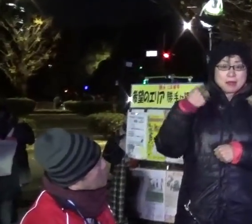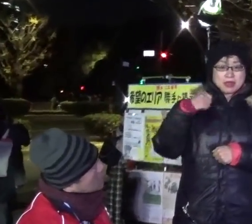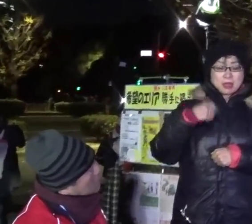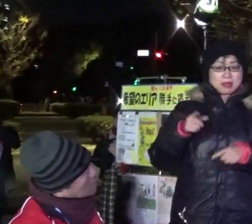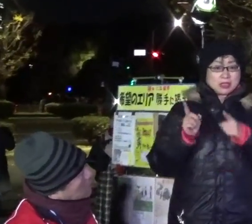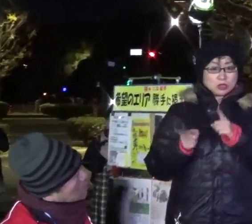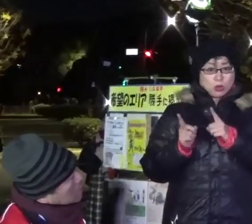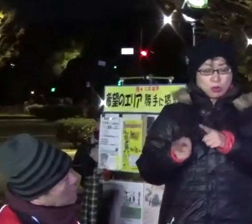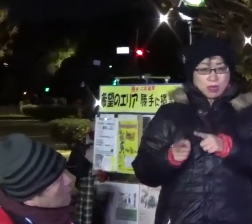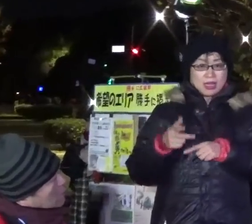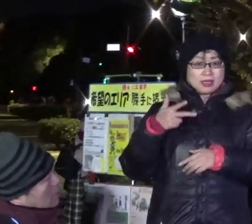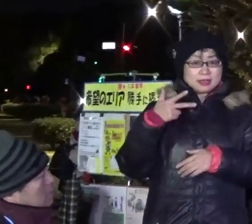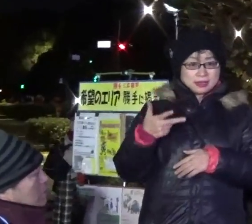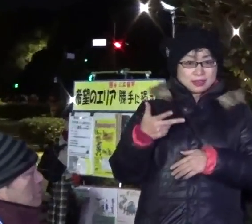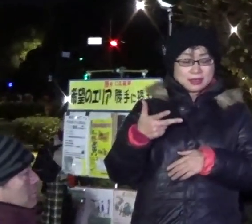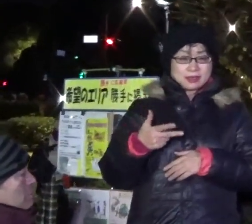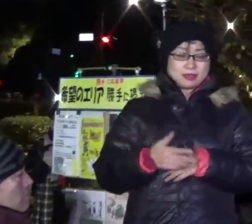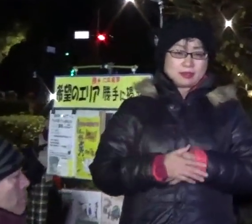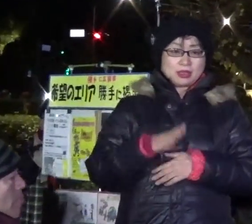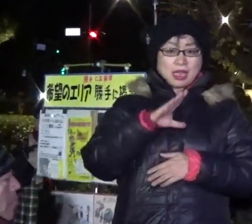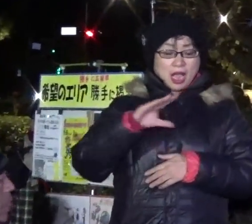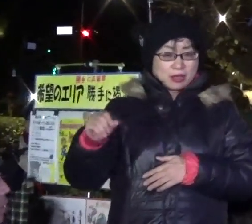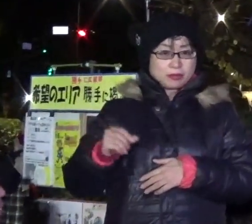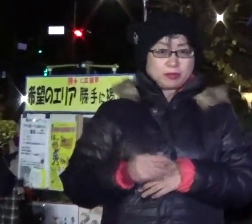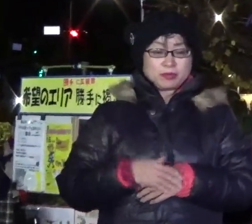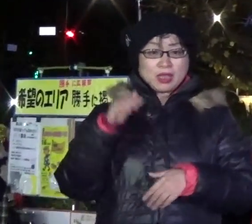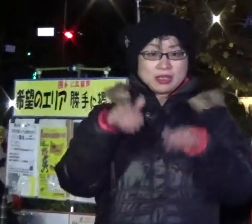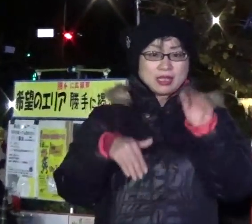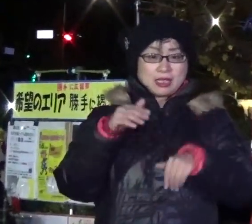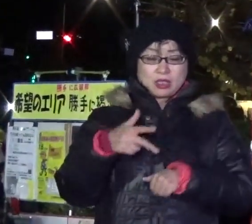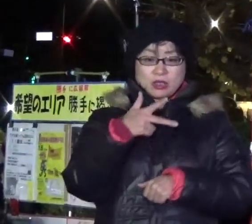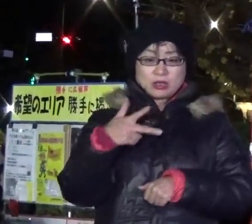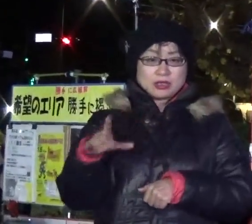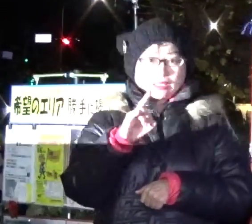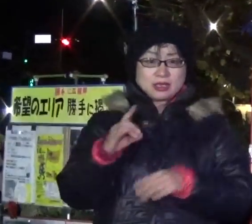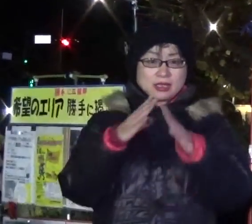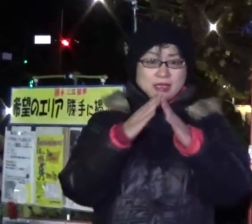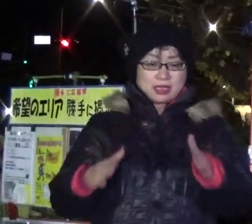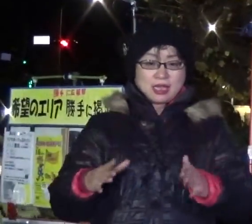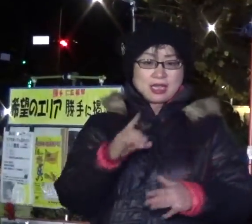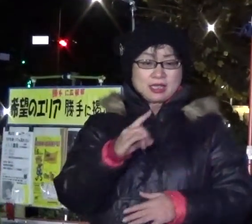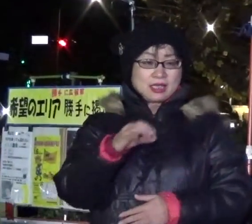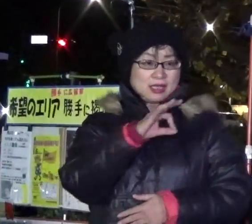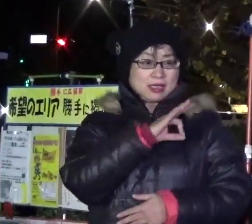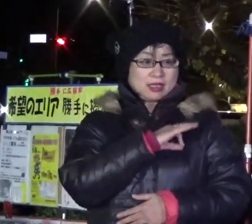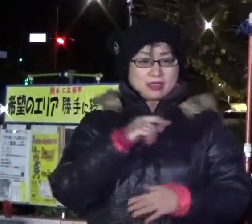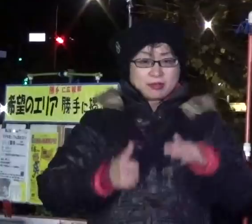して、先月11月18日の選挙で市議会議員に当選いたしました。